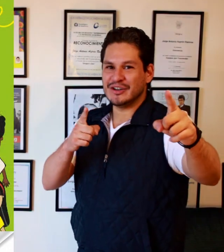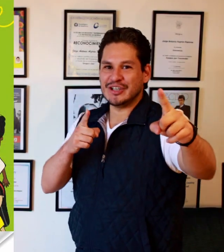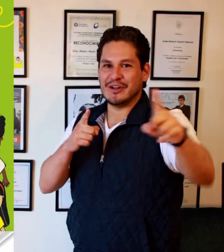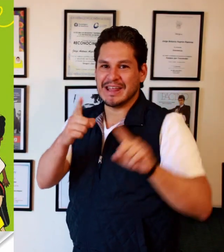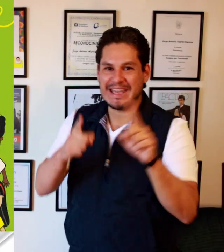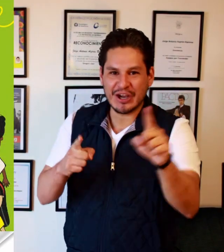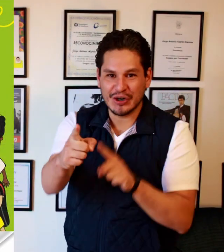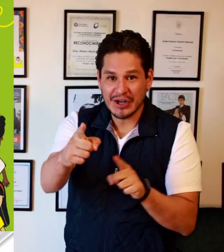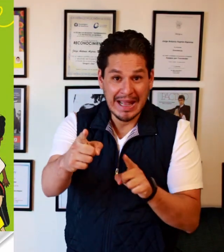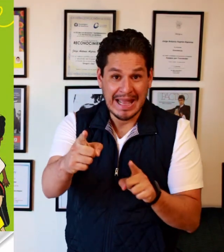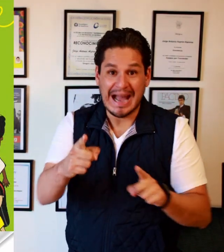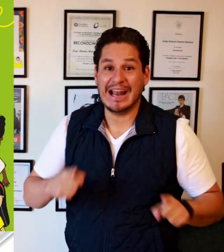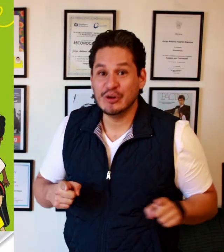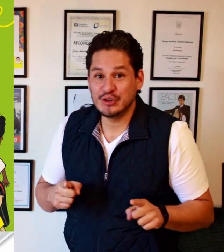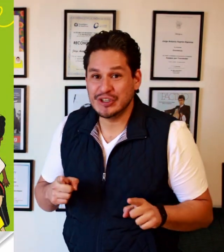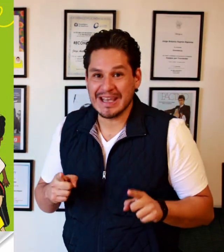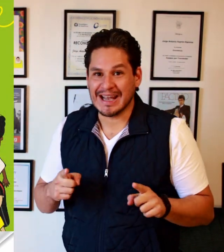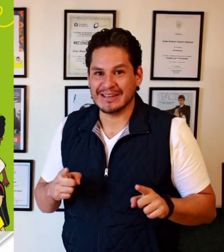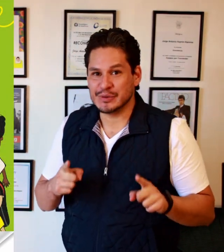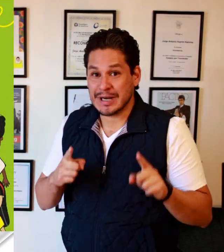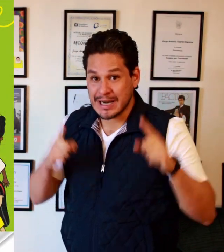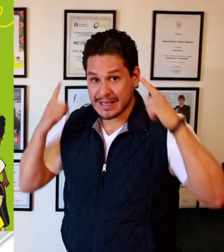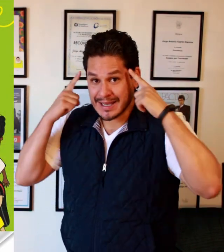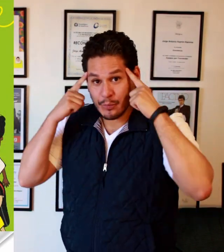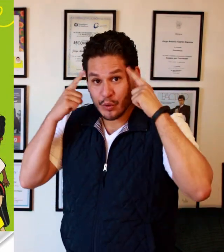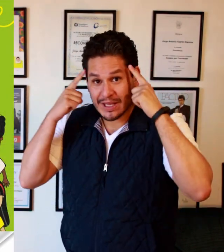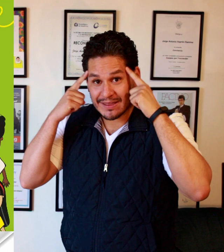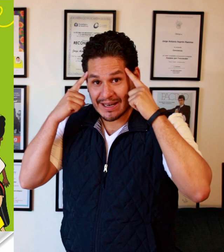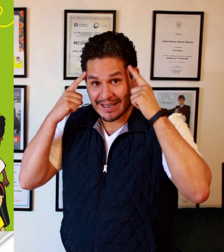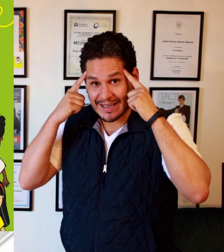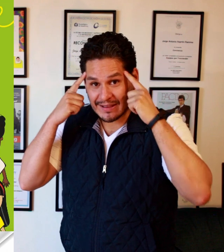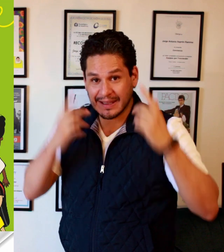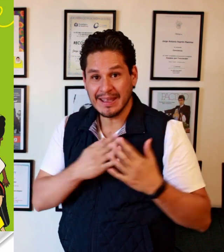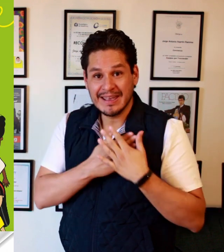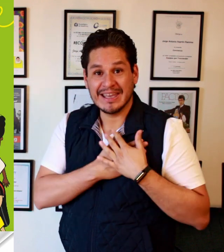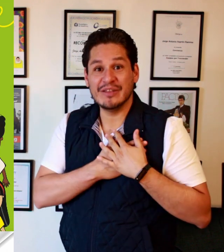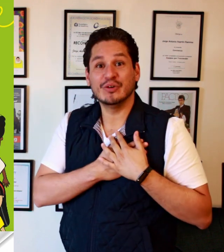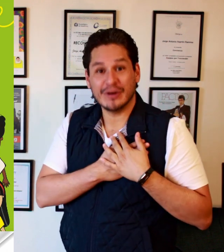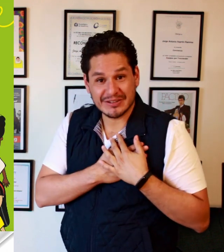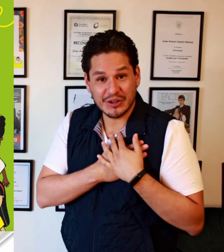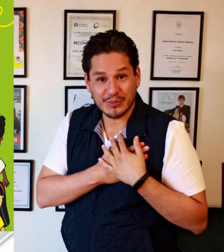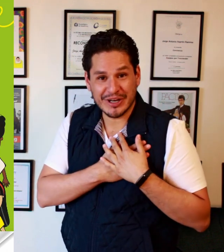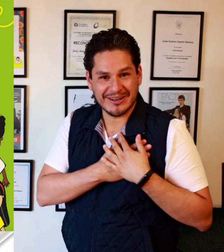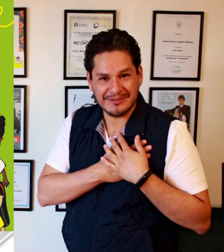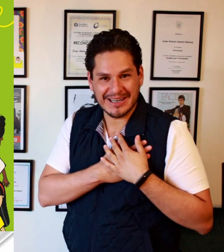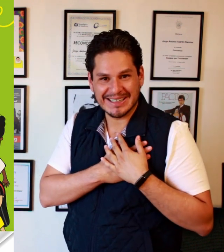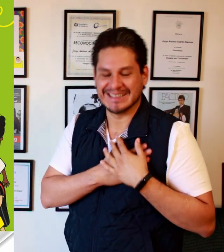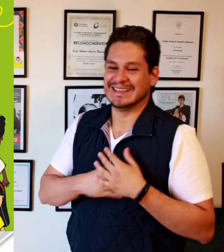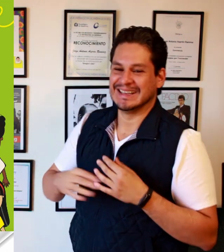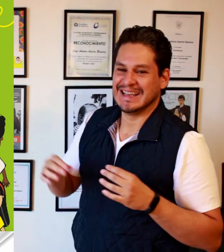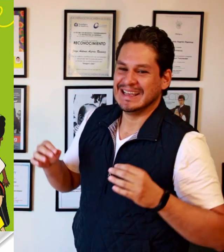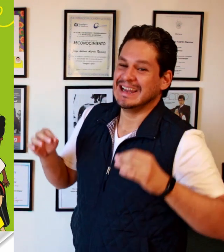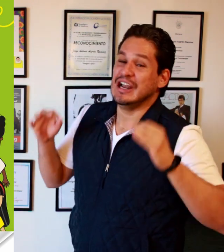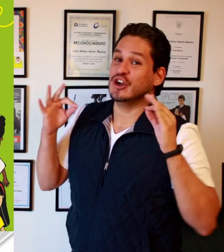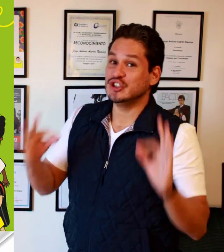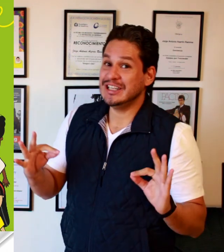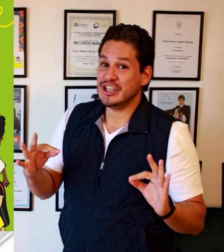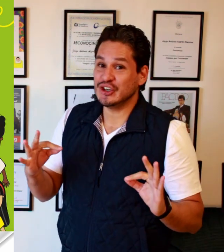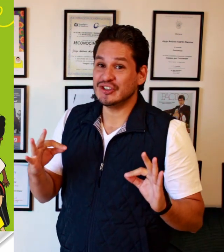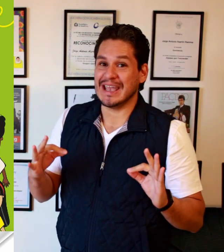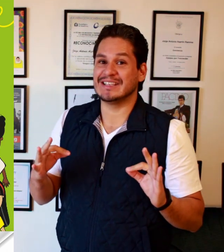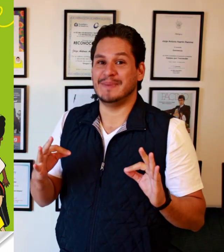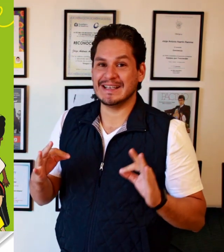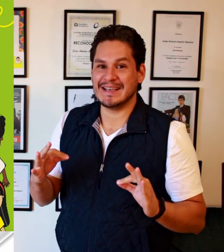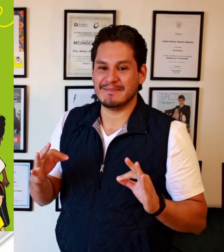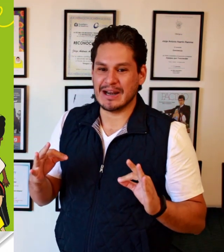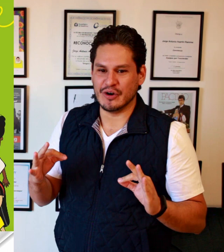Este video se lo dedico a Lucía, una niña muy inteligente y de un corazón muy noble. Los